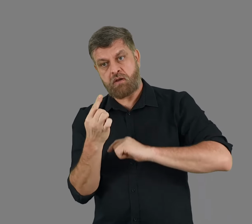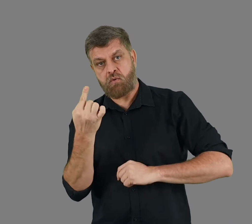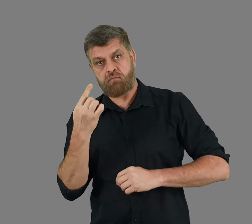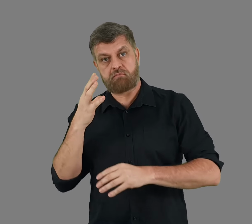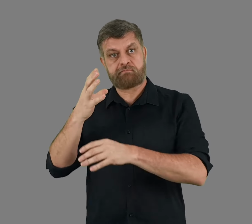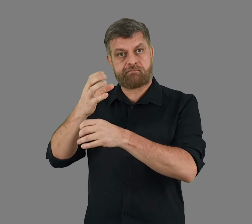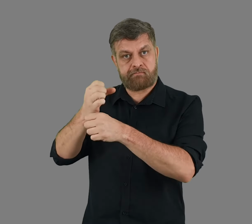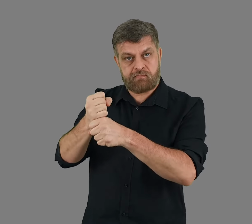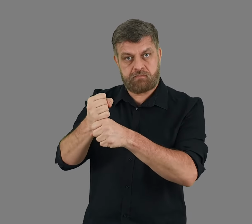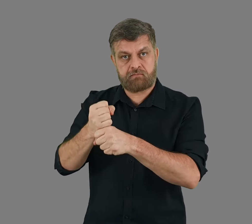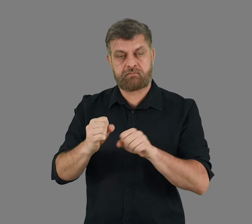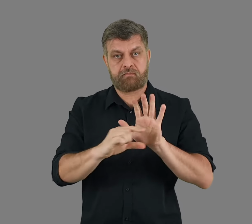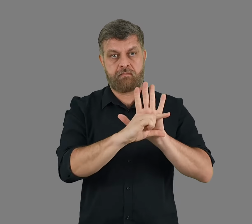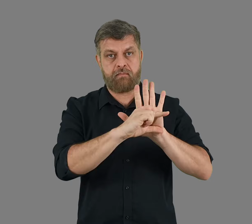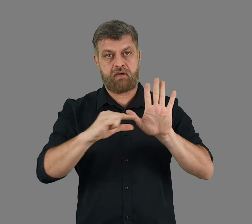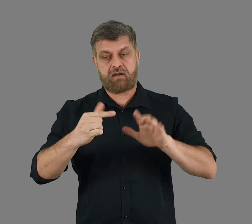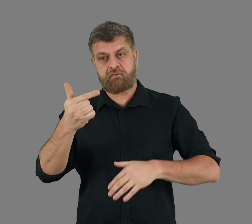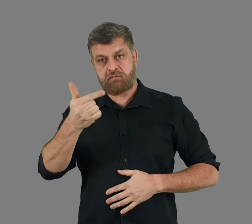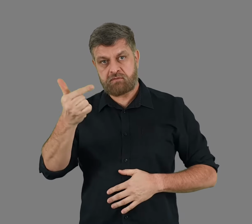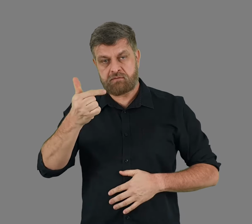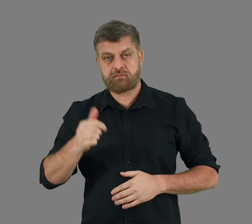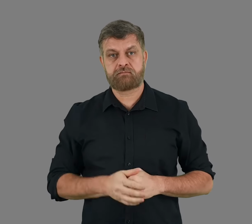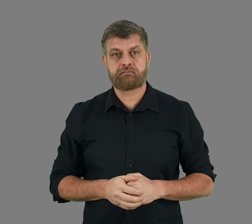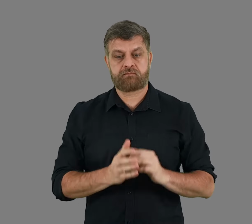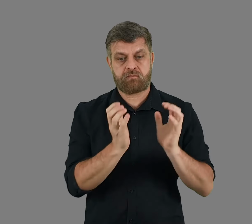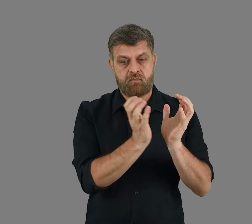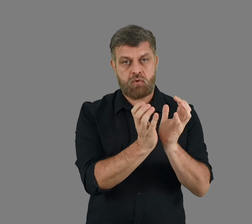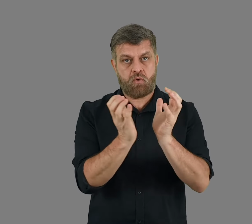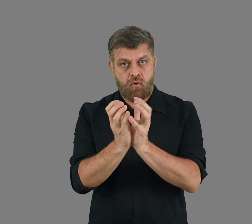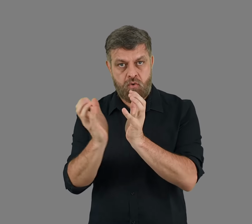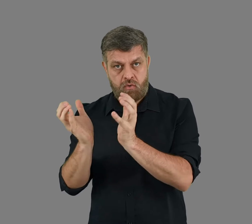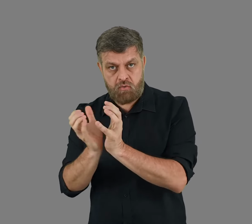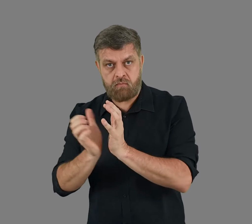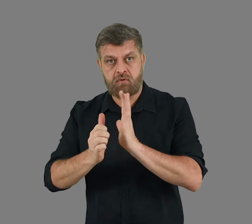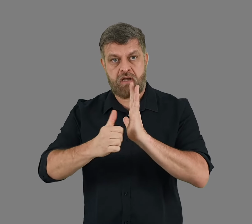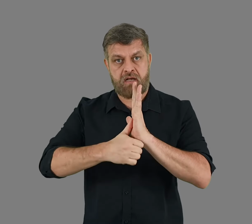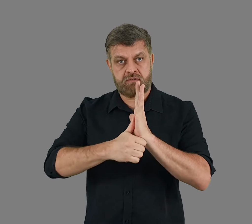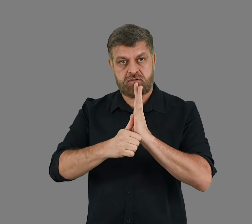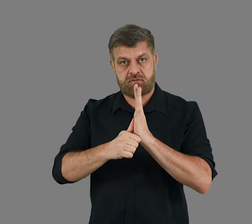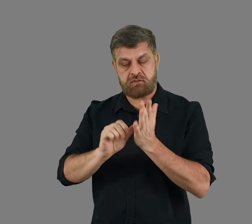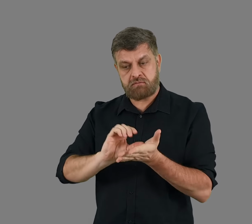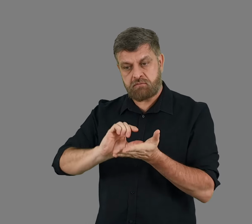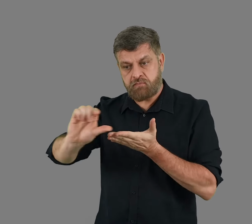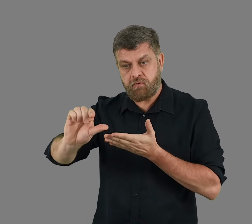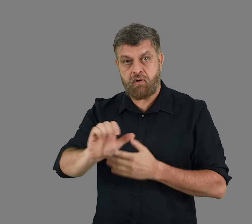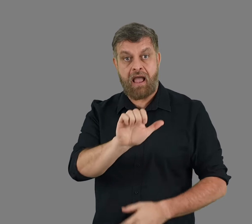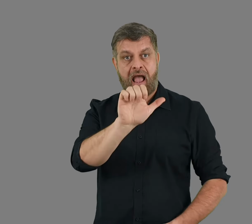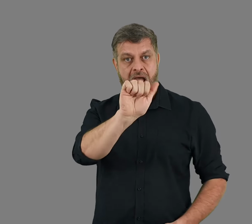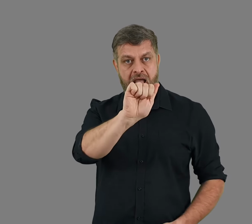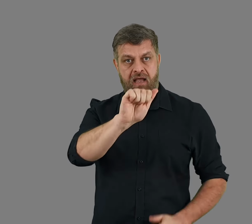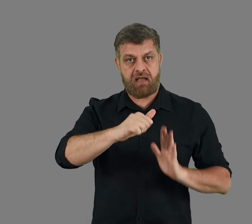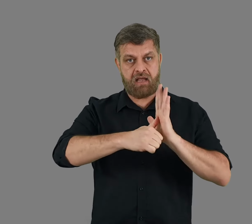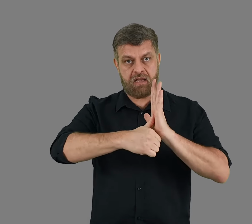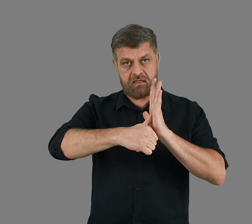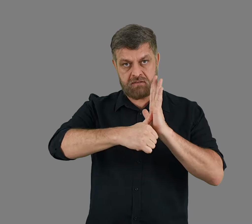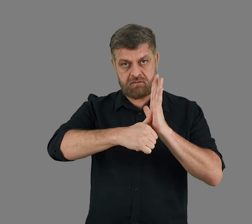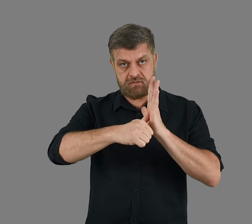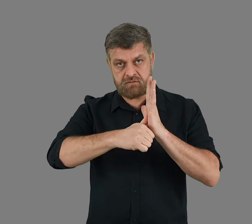Parágrafo 2º. Os tipos de associados contribuintes são: a. Associado contribuinte